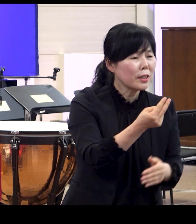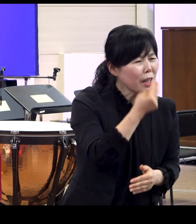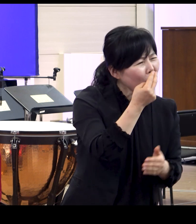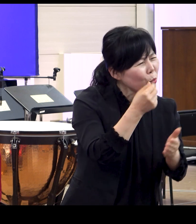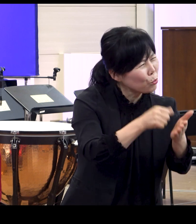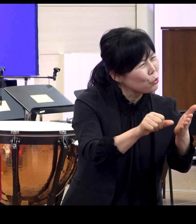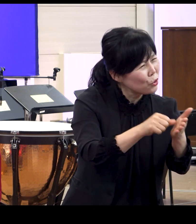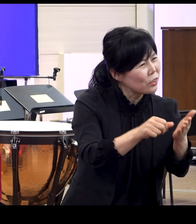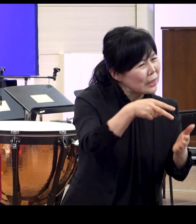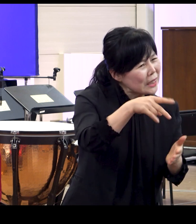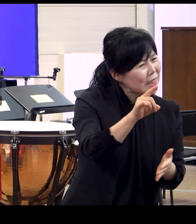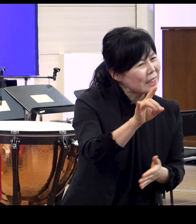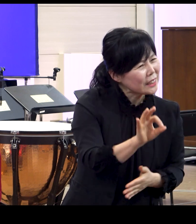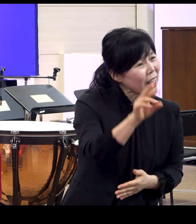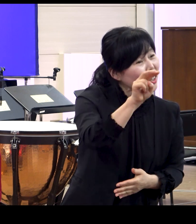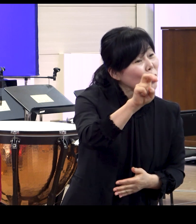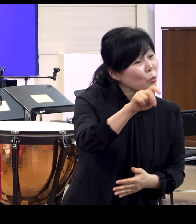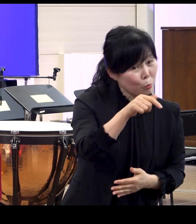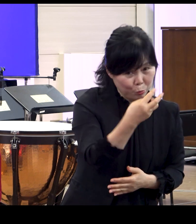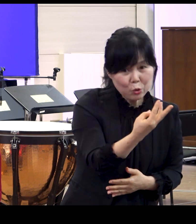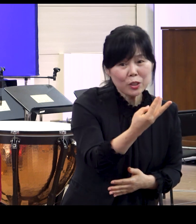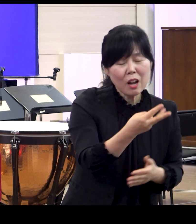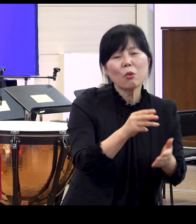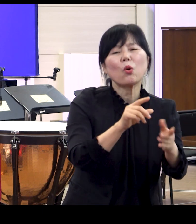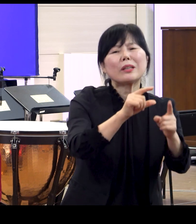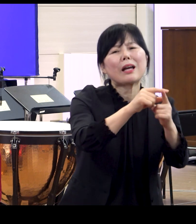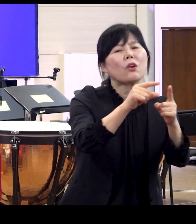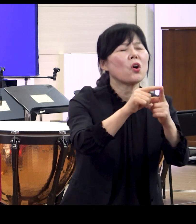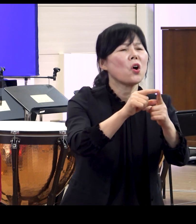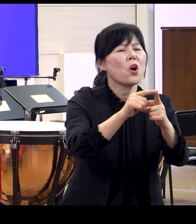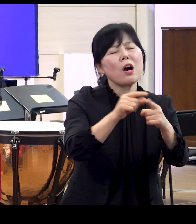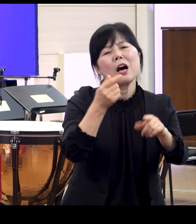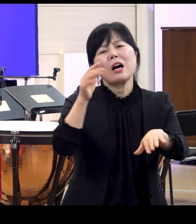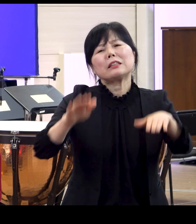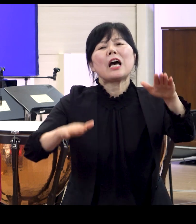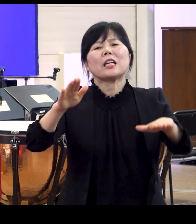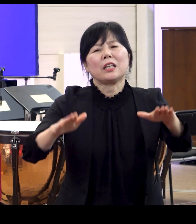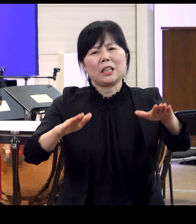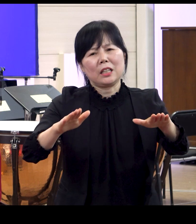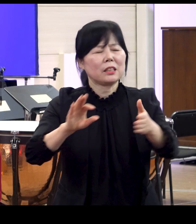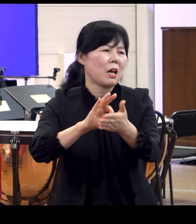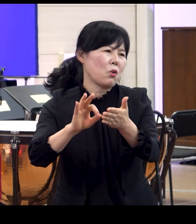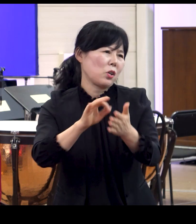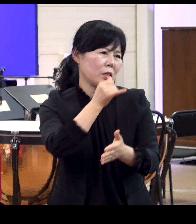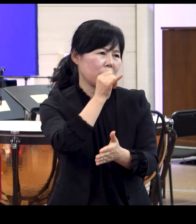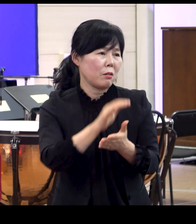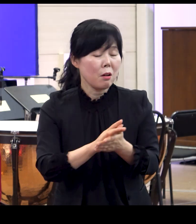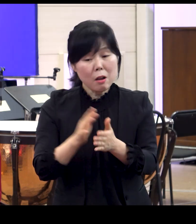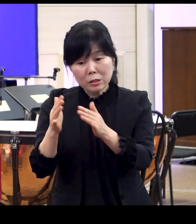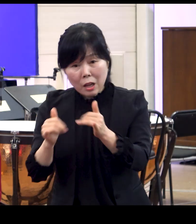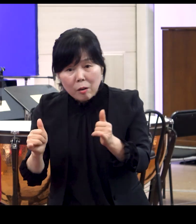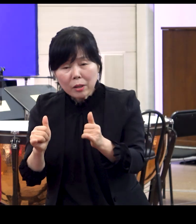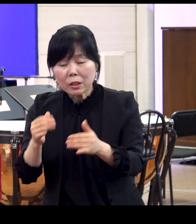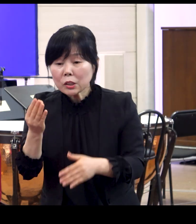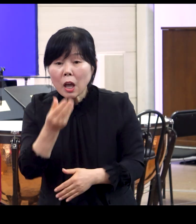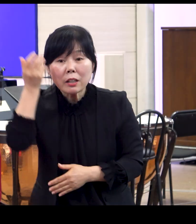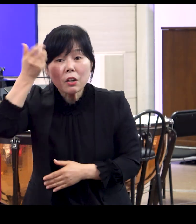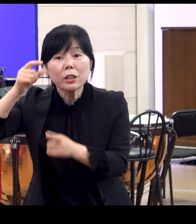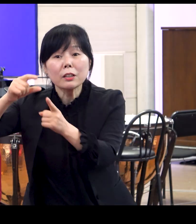막히죠. 똑같이 네페시 하야라는 말이지만 히브리어로는, 그러나 사람의 경우는 생령 이렇게 번역을